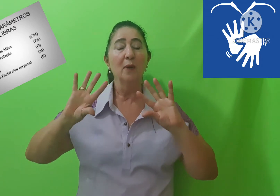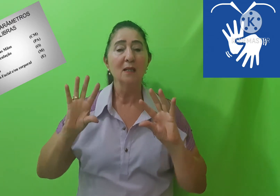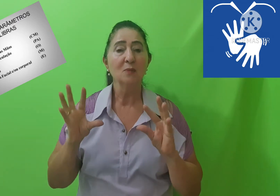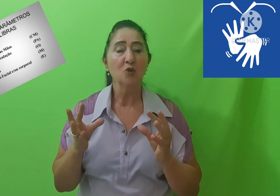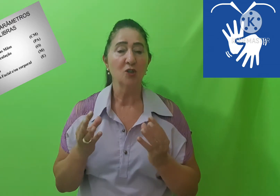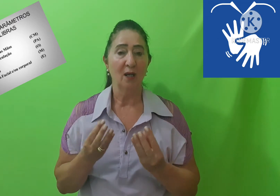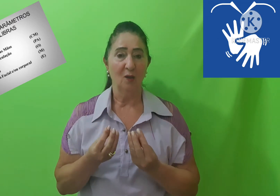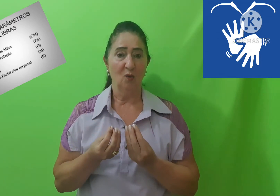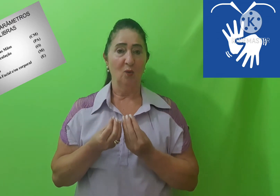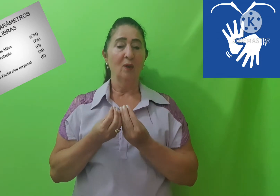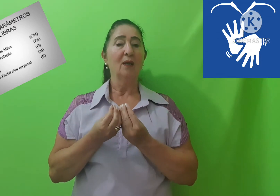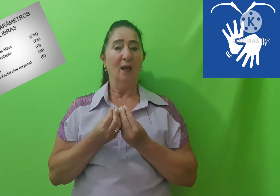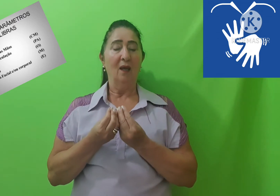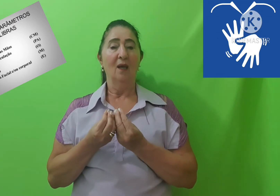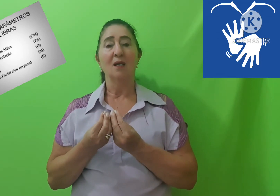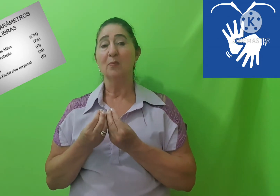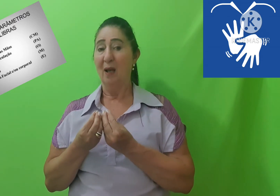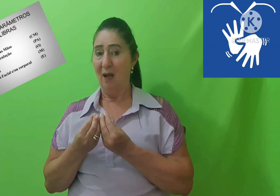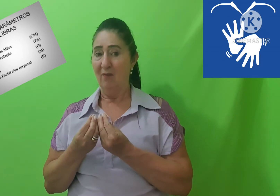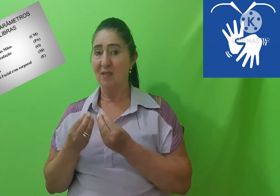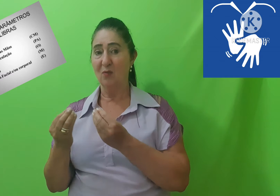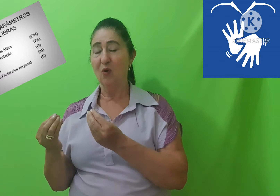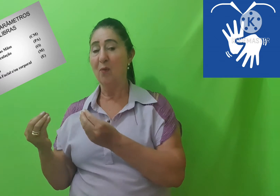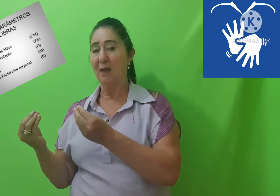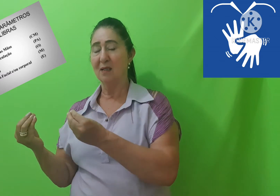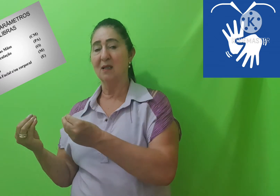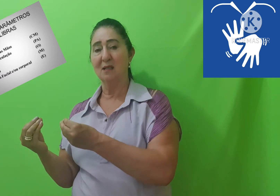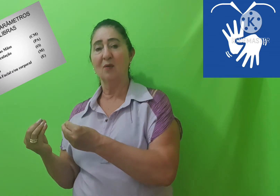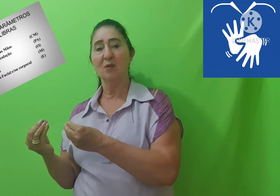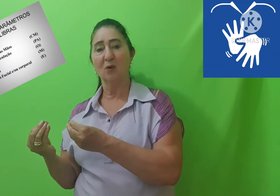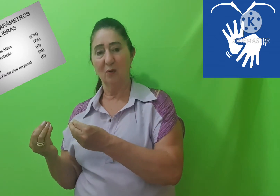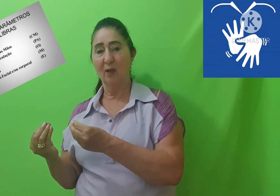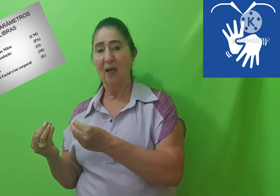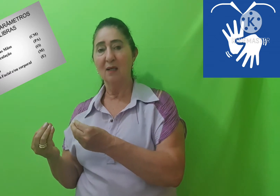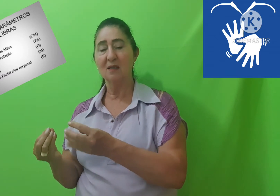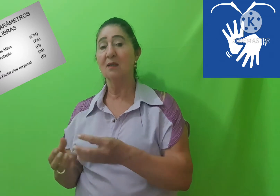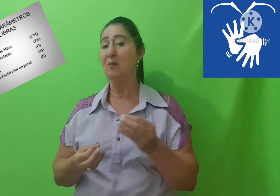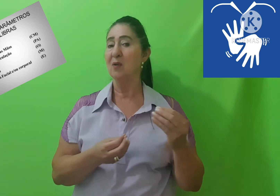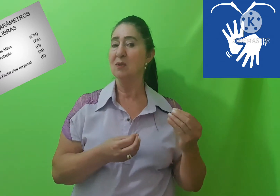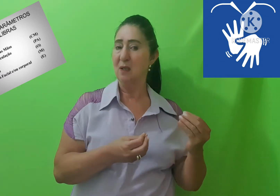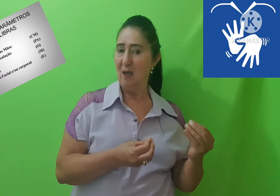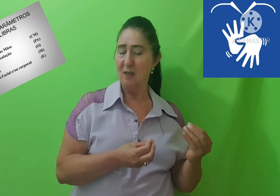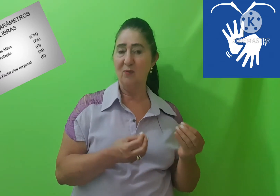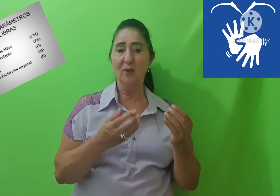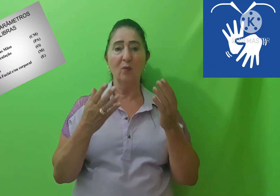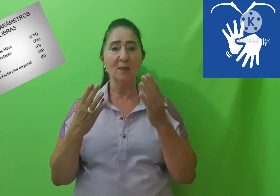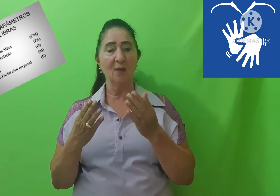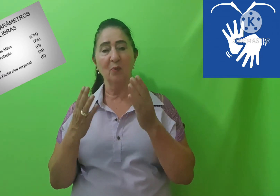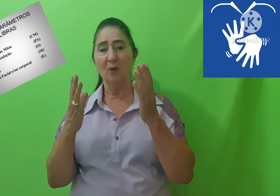mesmo jeito que as palavras são formadas nas línguas orais, também os sinais. Vou dar um exemplo